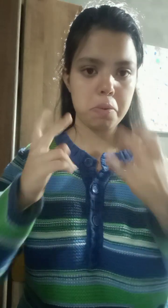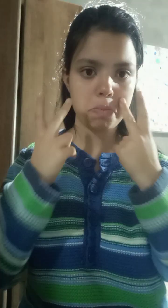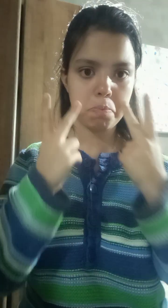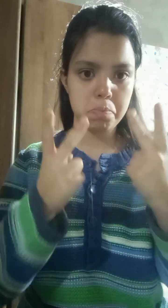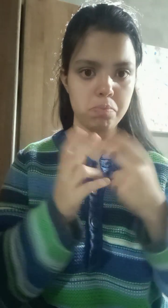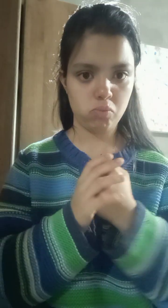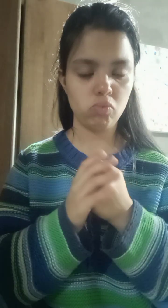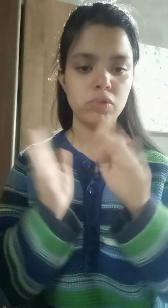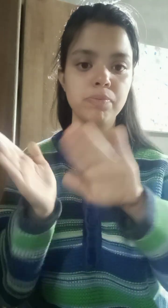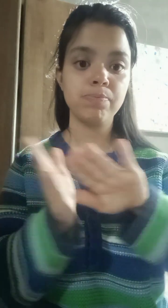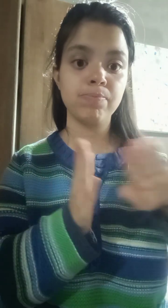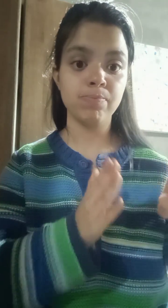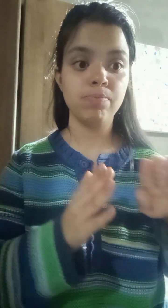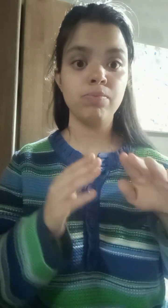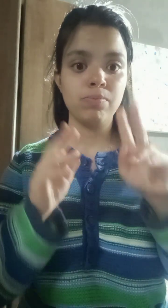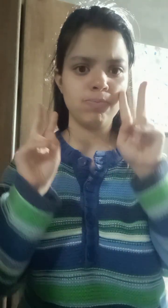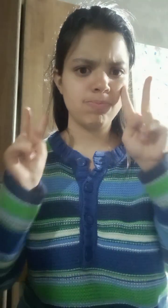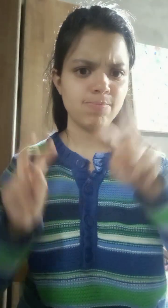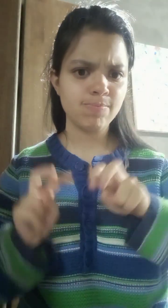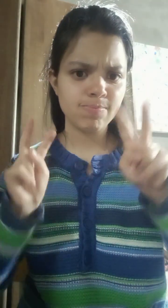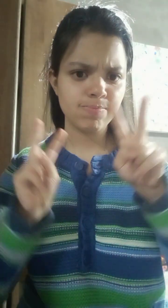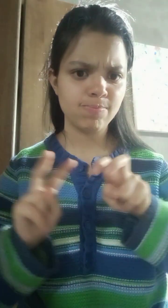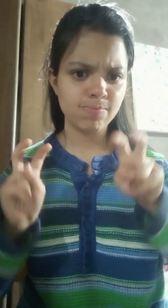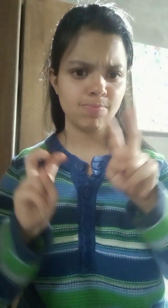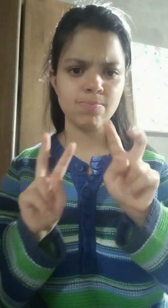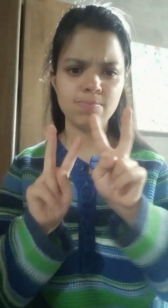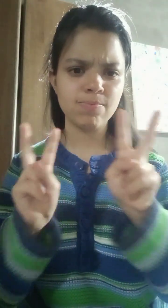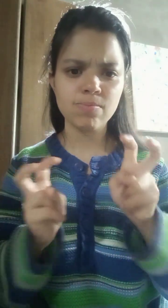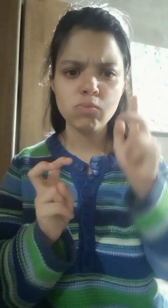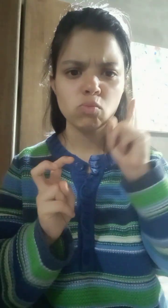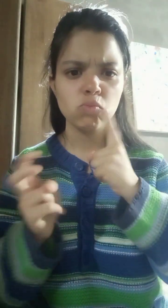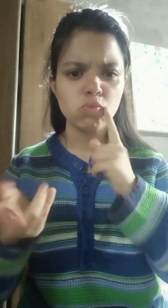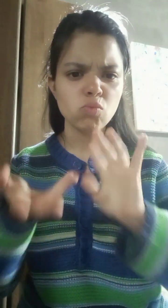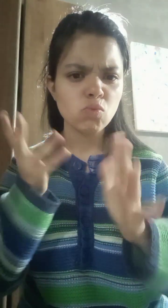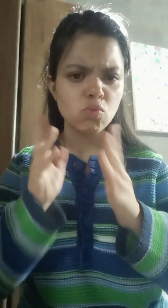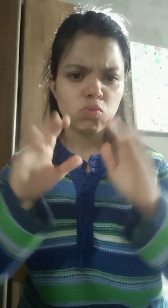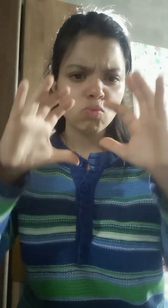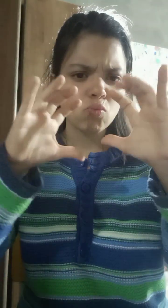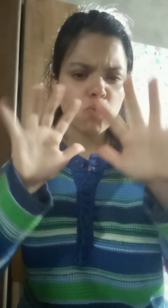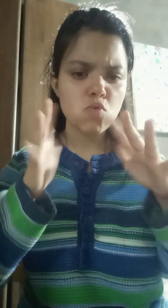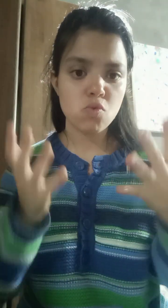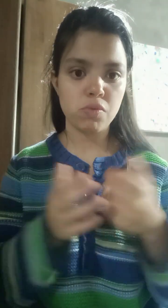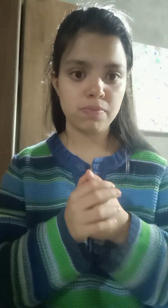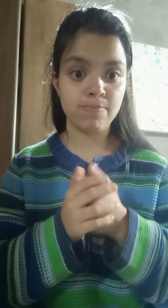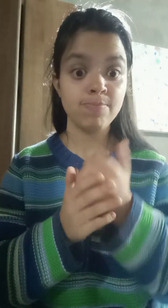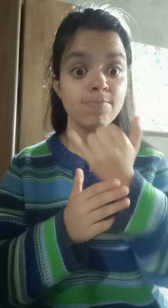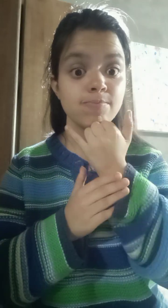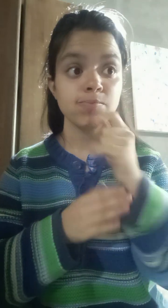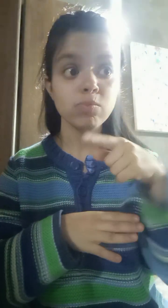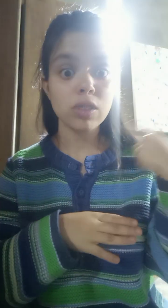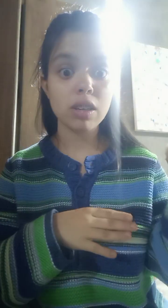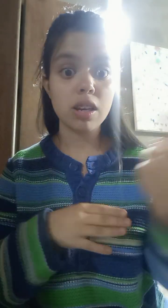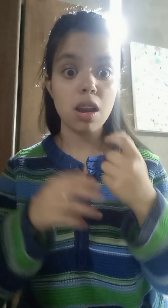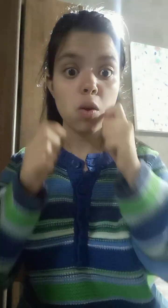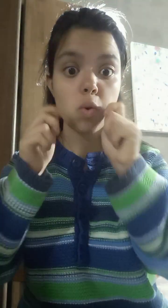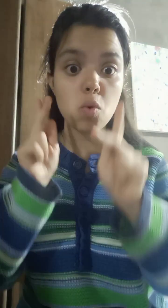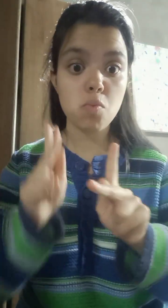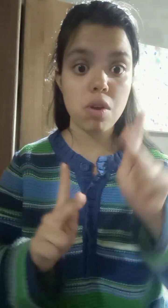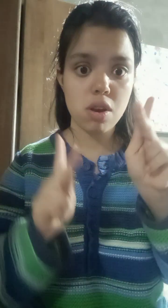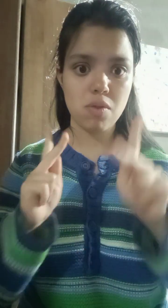Investigación. La capacidad de hablar es una de las características esenciales que distingue a los humanos de otros animales.